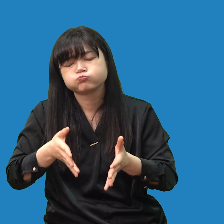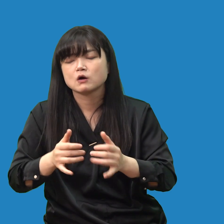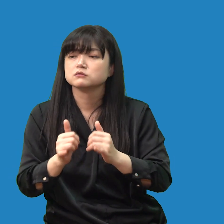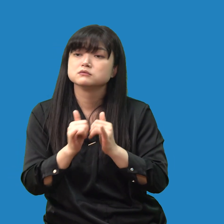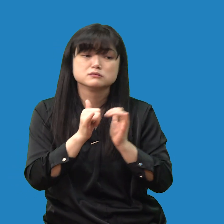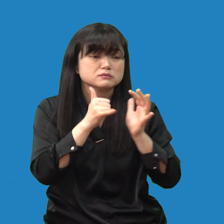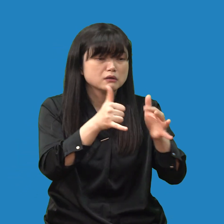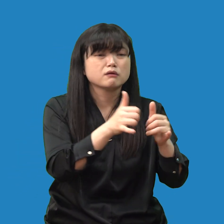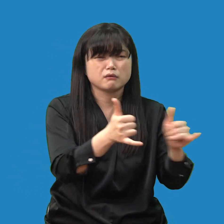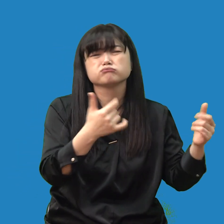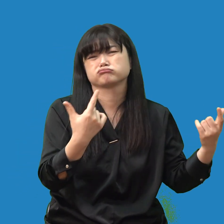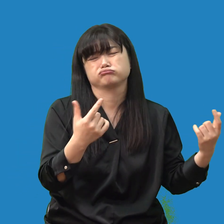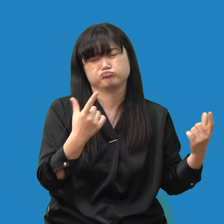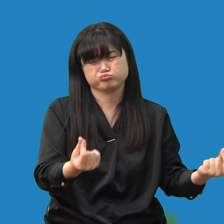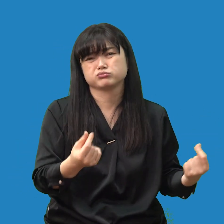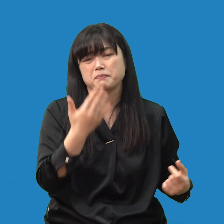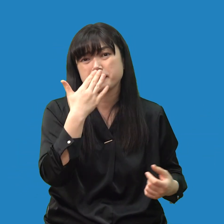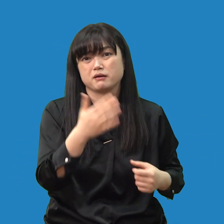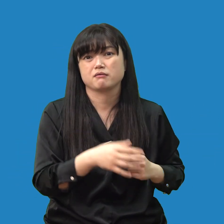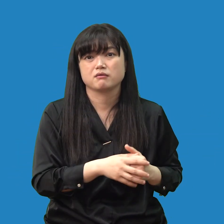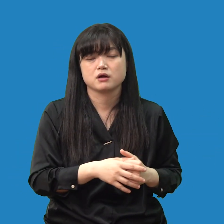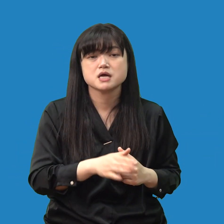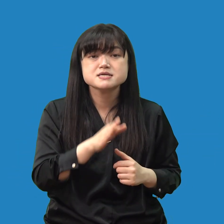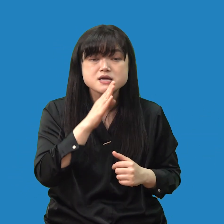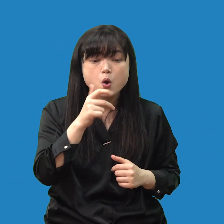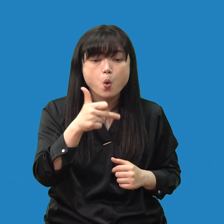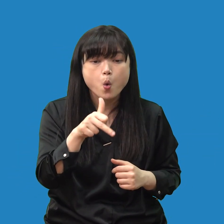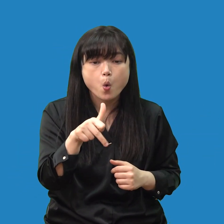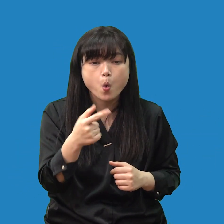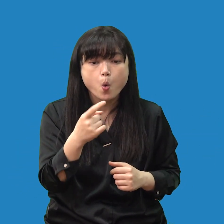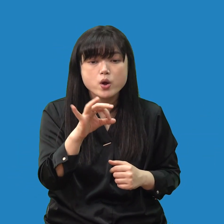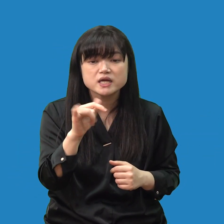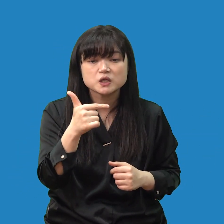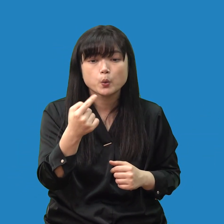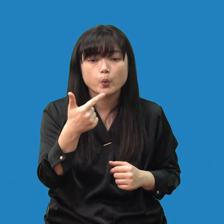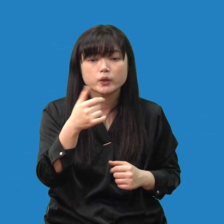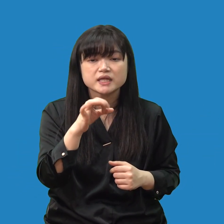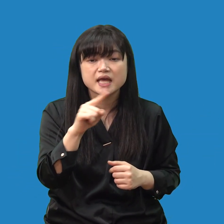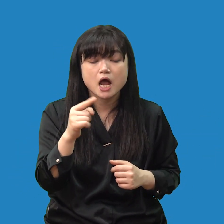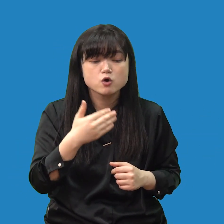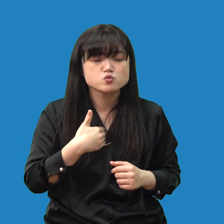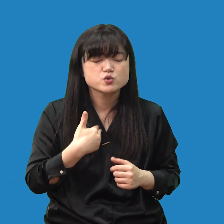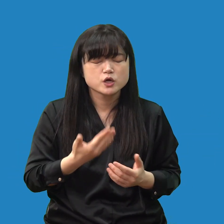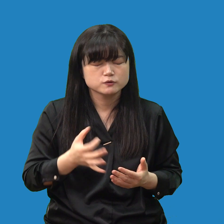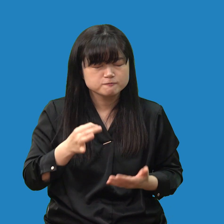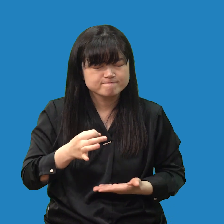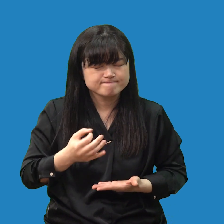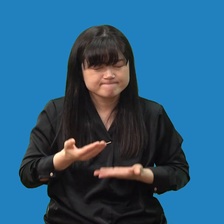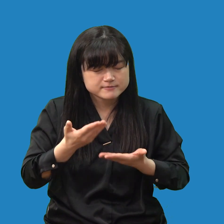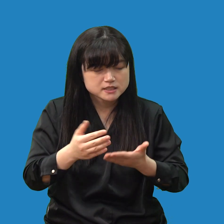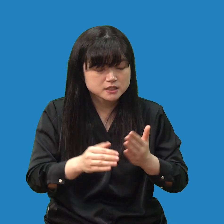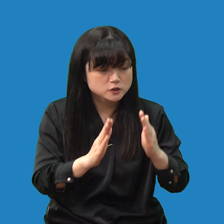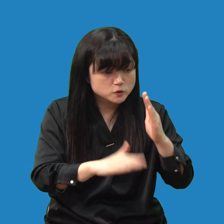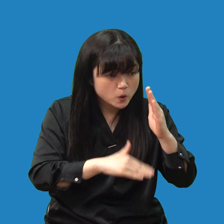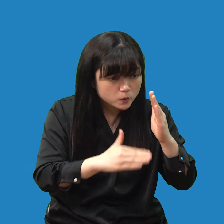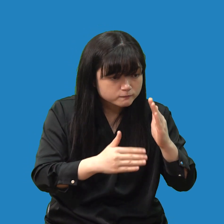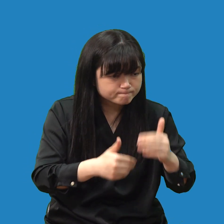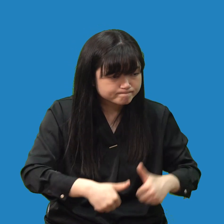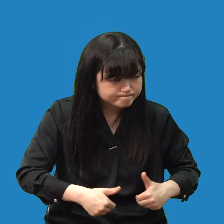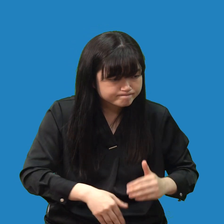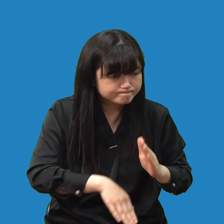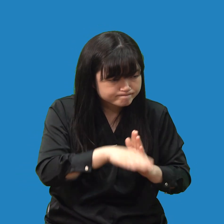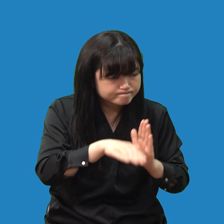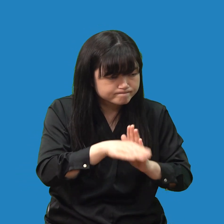세상 사람들도 잘합니다. 진짜 코이노니아는 우리의 소유를 들여서 형제의 필요를 채워주는